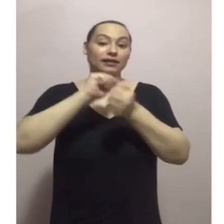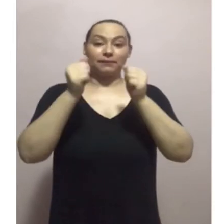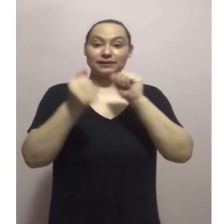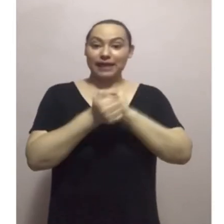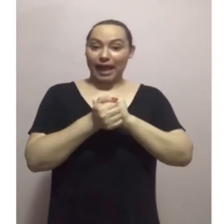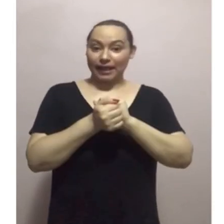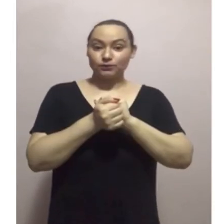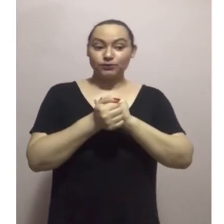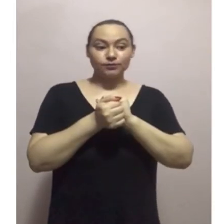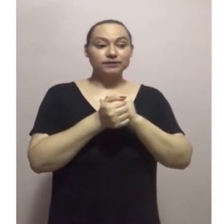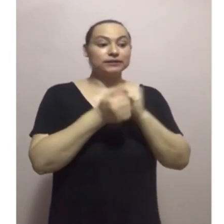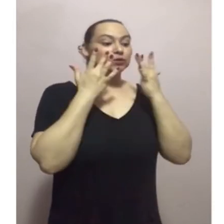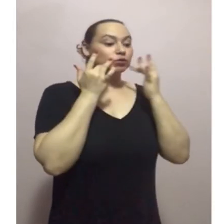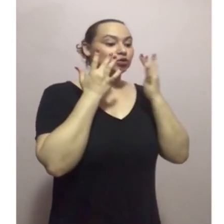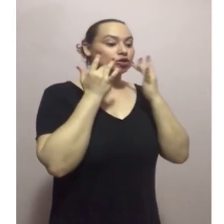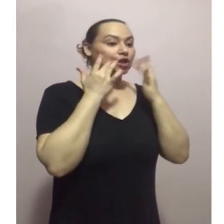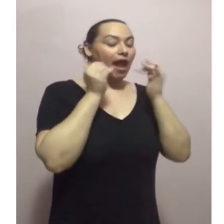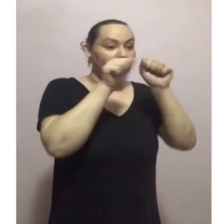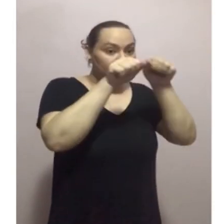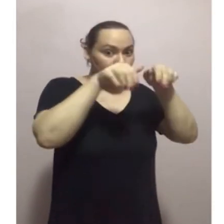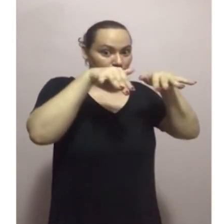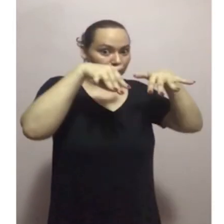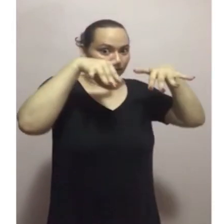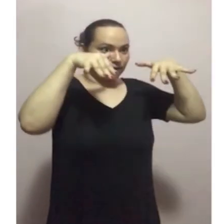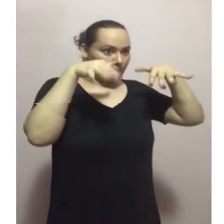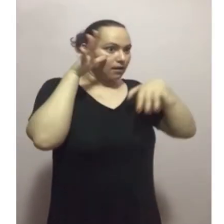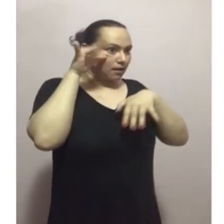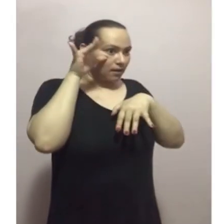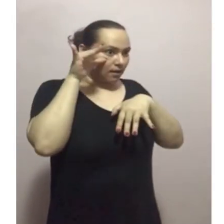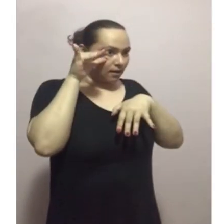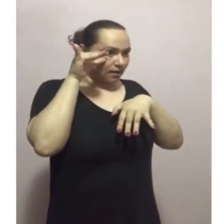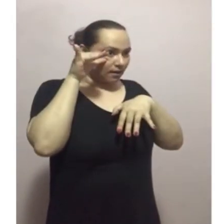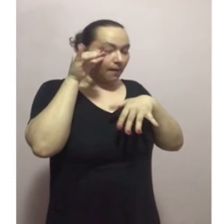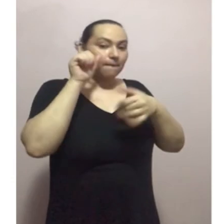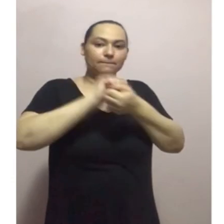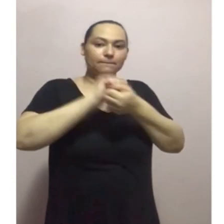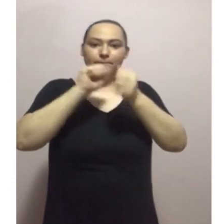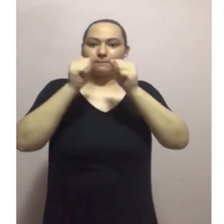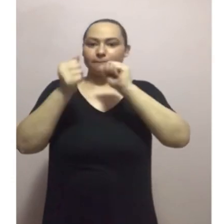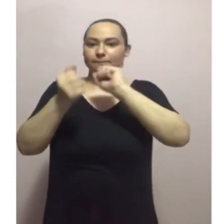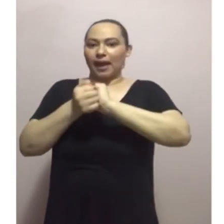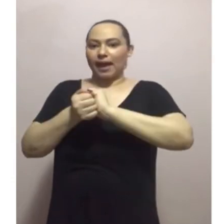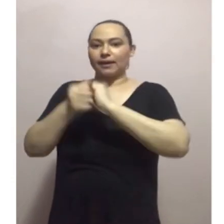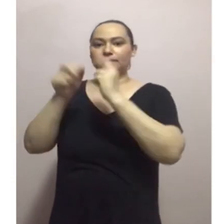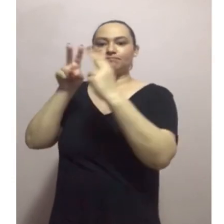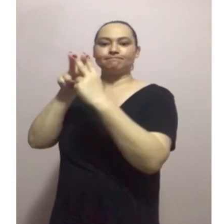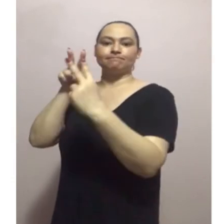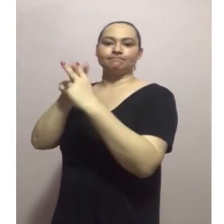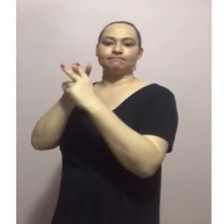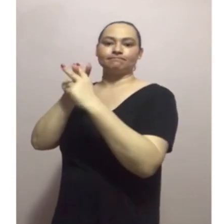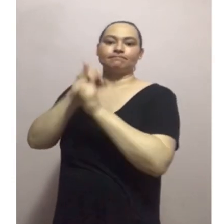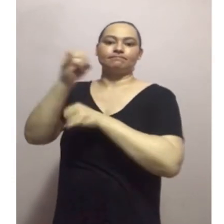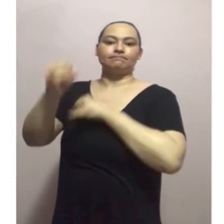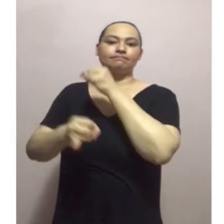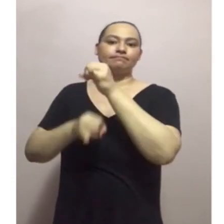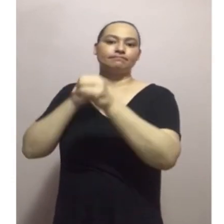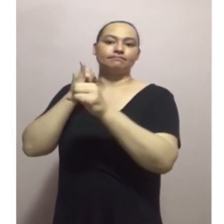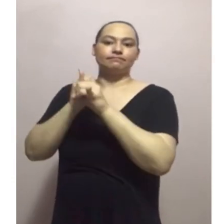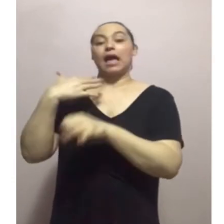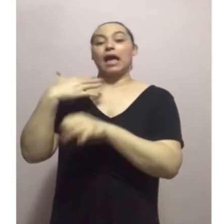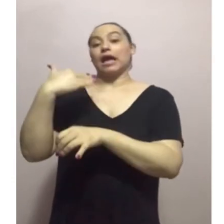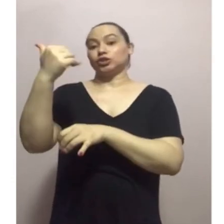adaptado, né, o audiovisual que a gente fez, que a gente chamou o Diego de Godoy para